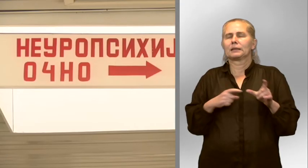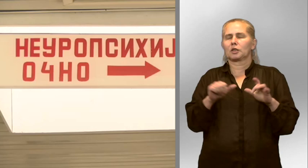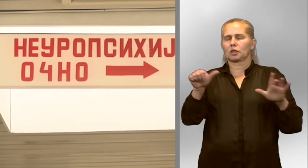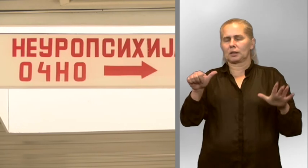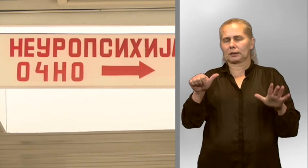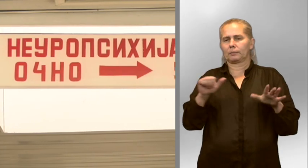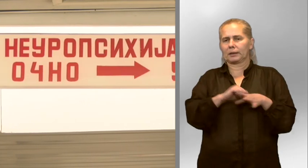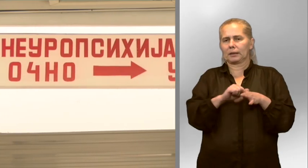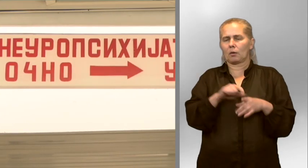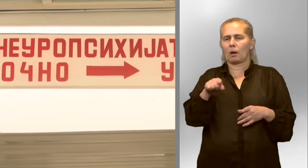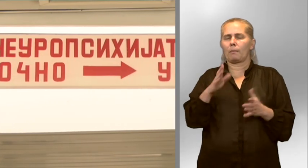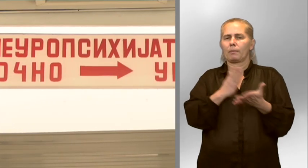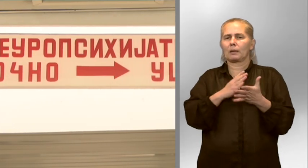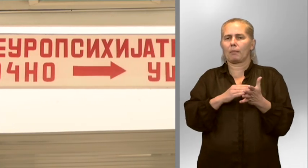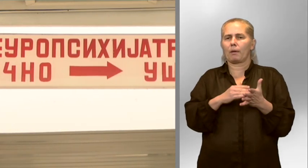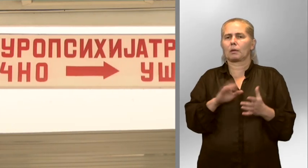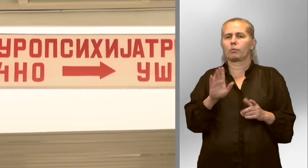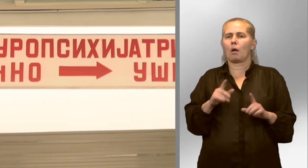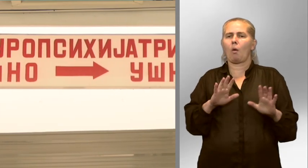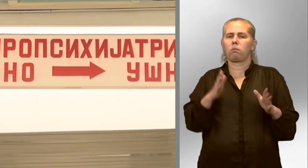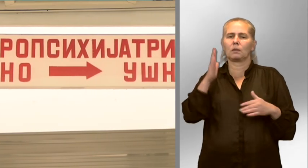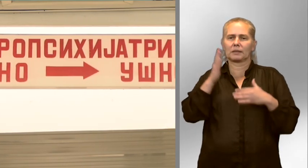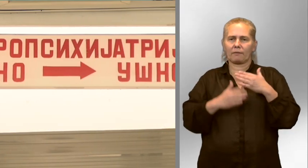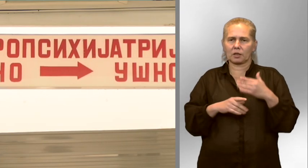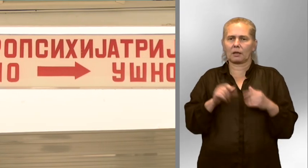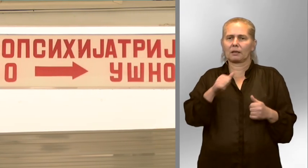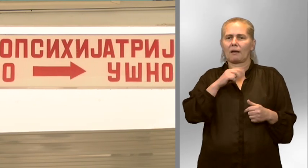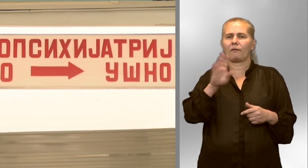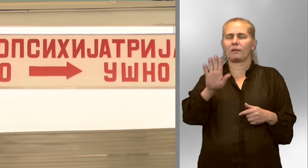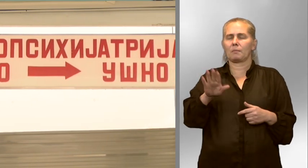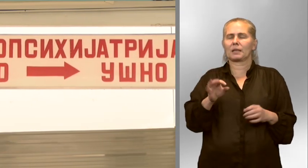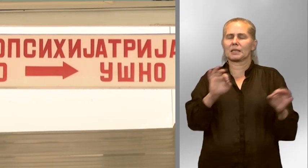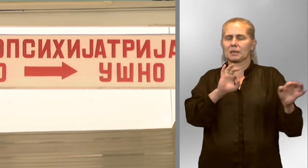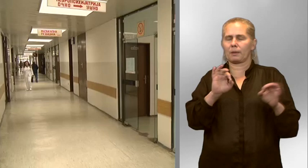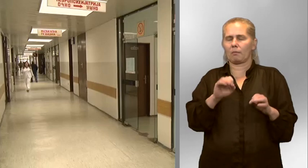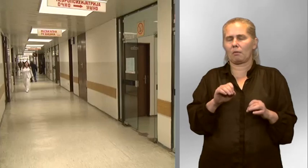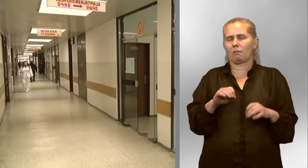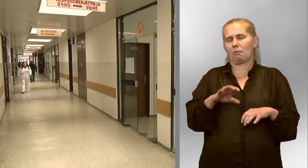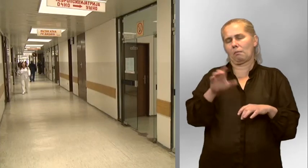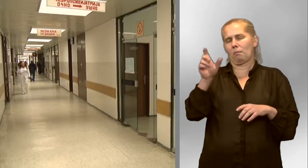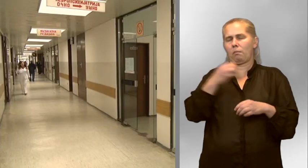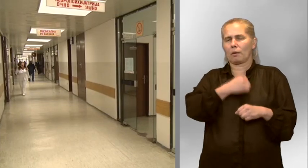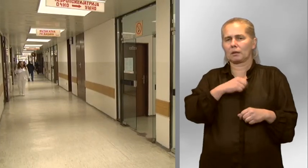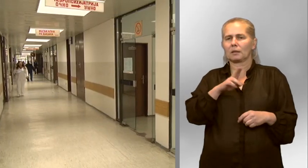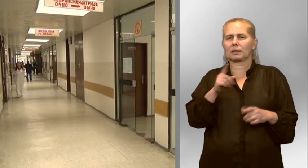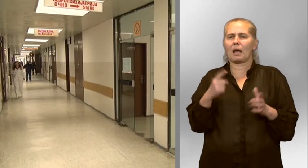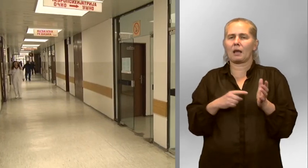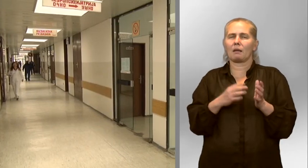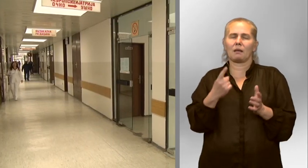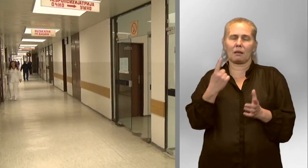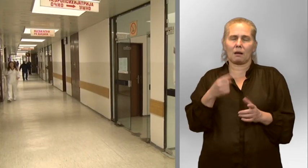Sa 6 meseci ona bi trebalo da bude okončana i da vi imate spremnog pacijenta za jednu slušnu